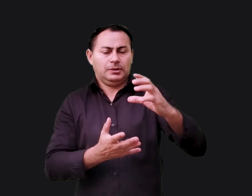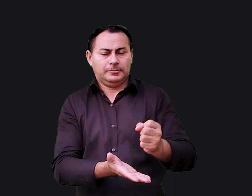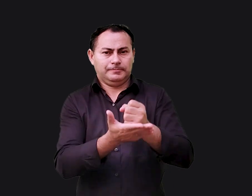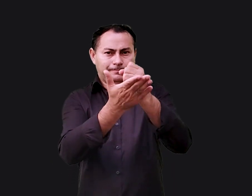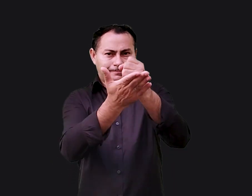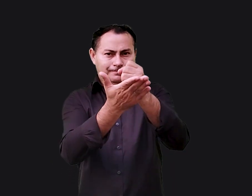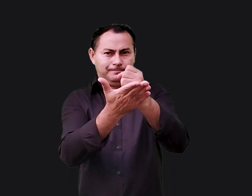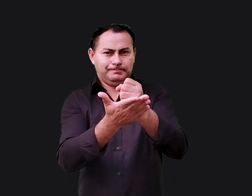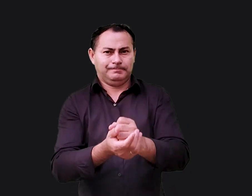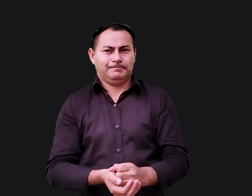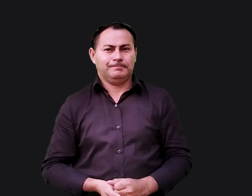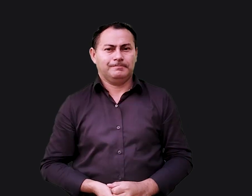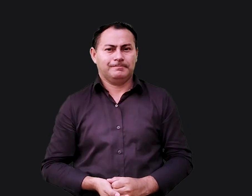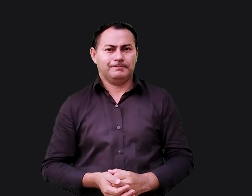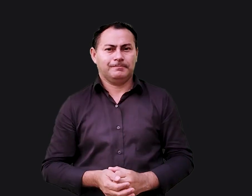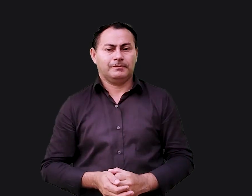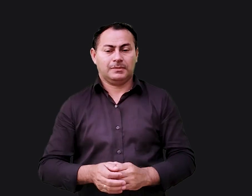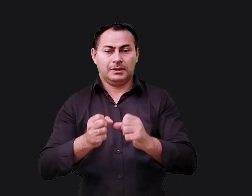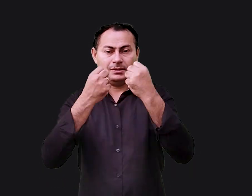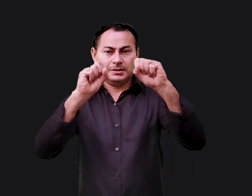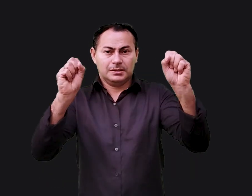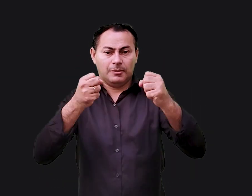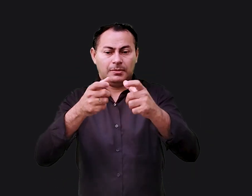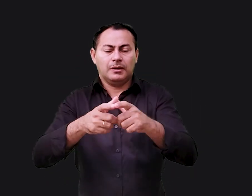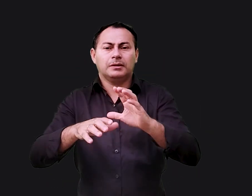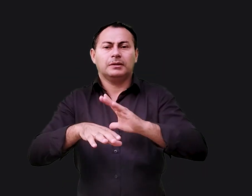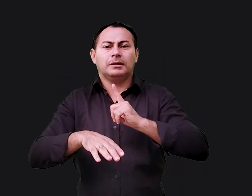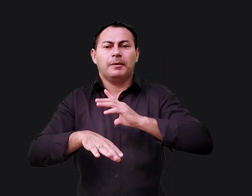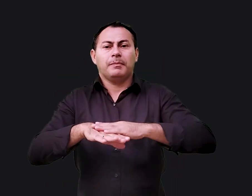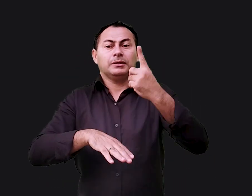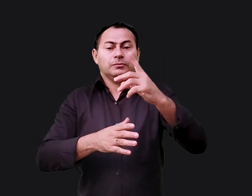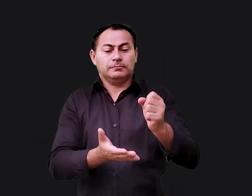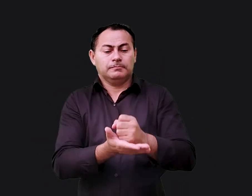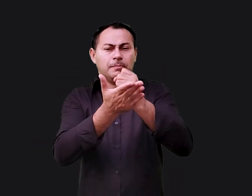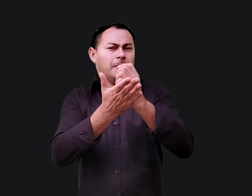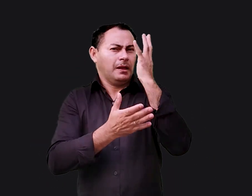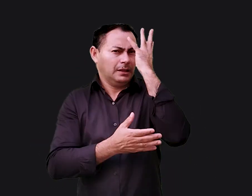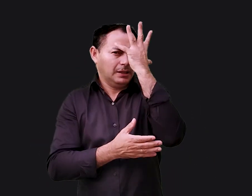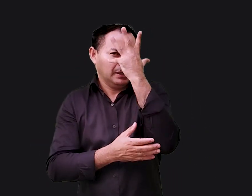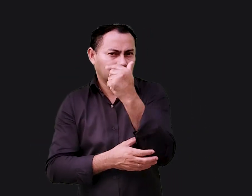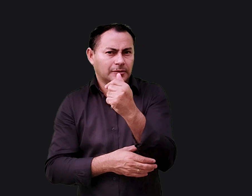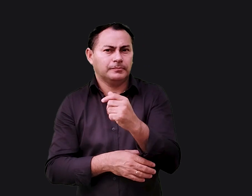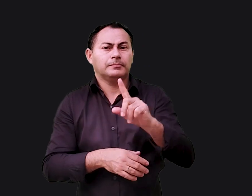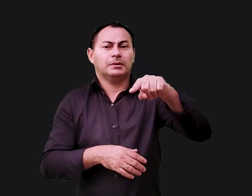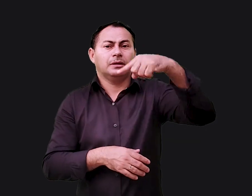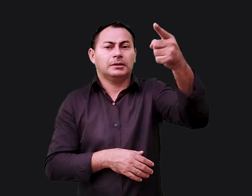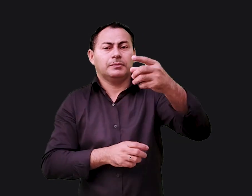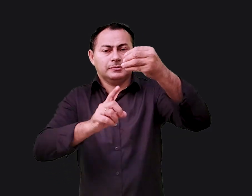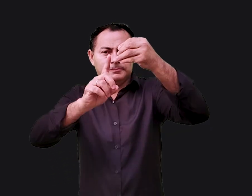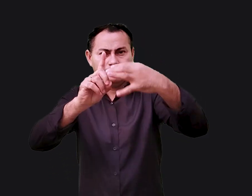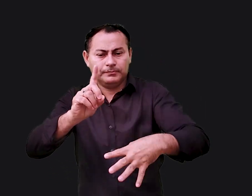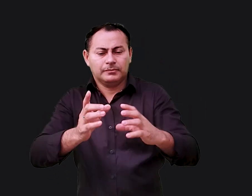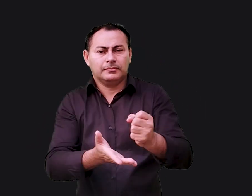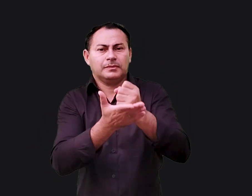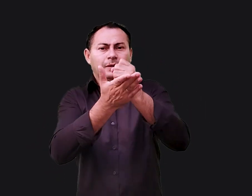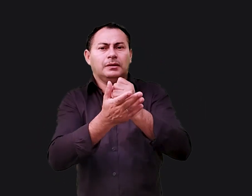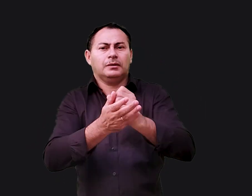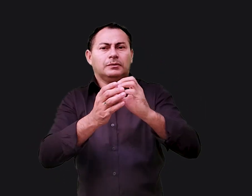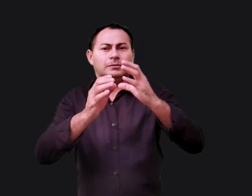ele por sua Redenção neste Salmo a mais um tipo de Redenção muito bonita depois de descrever a